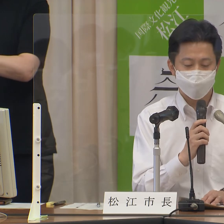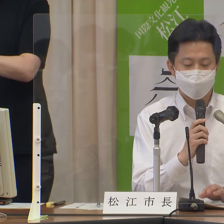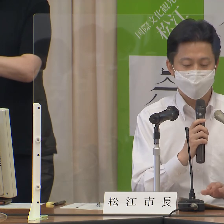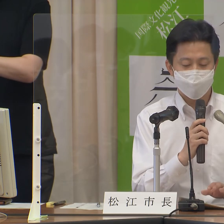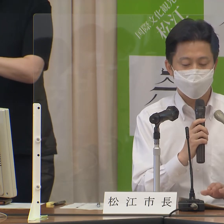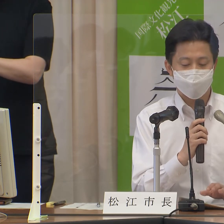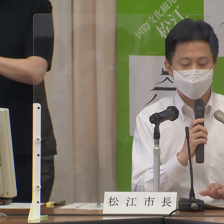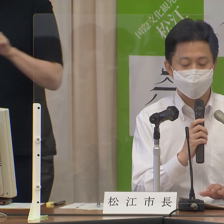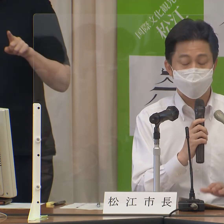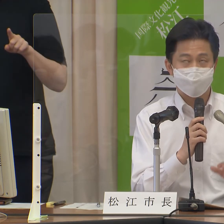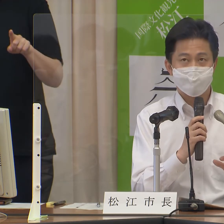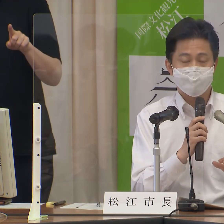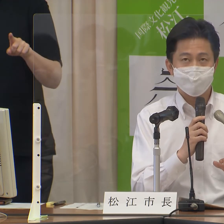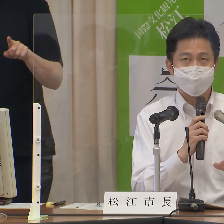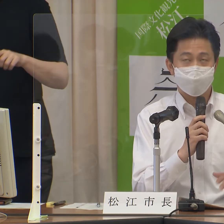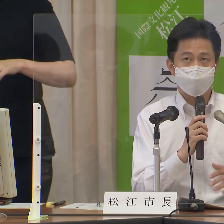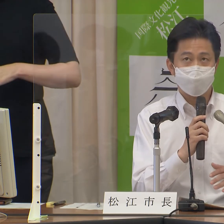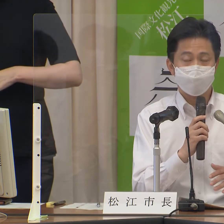その点は、